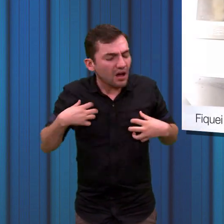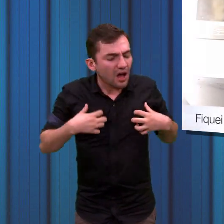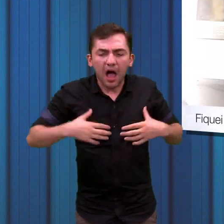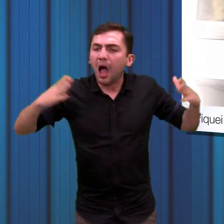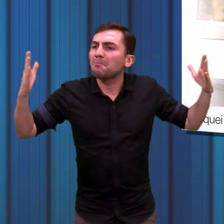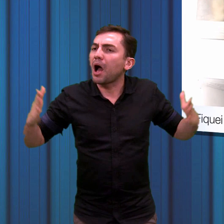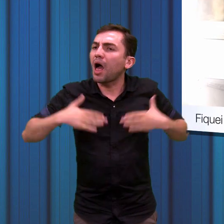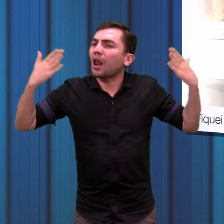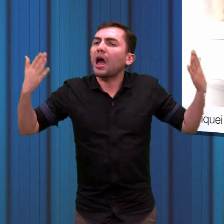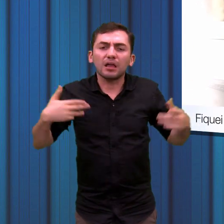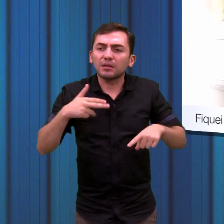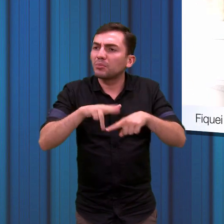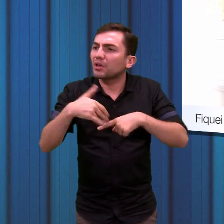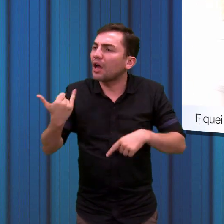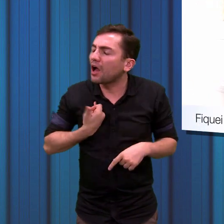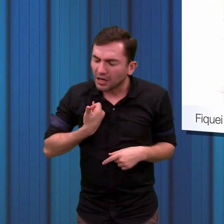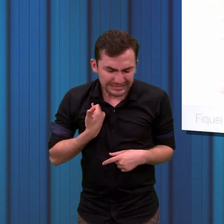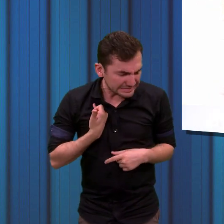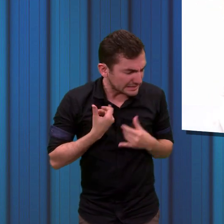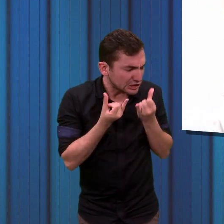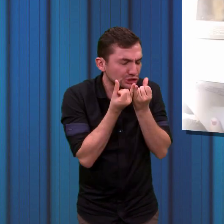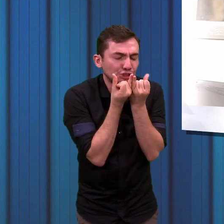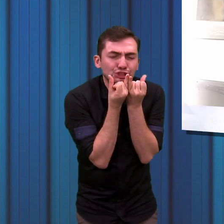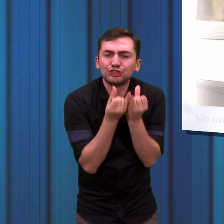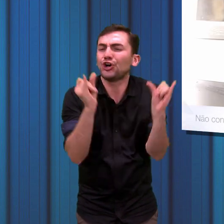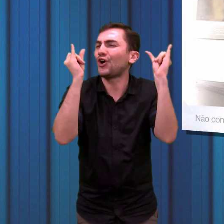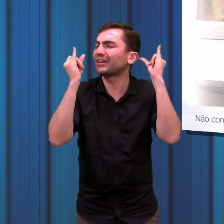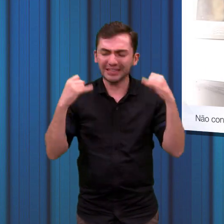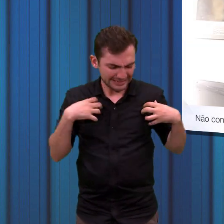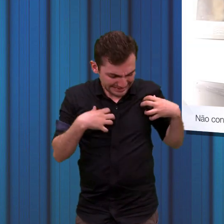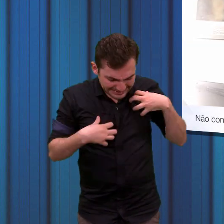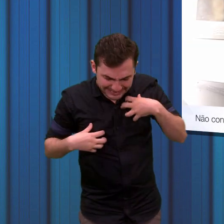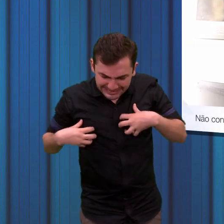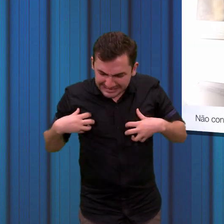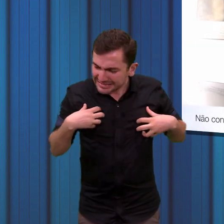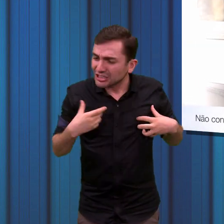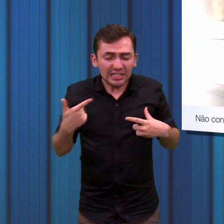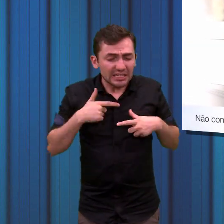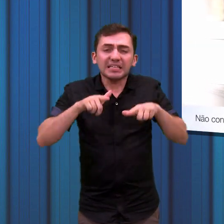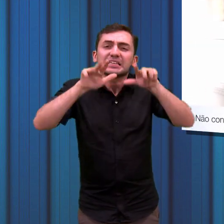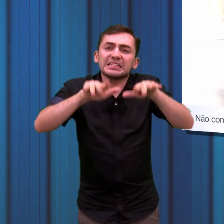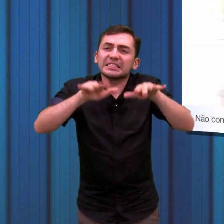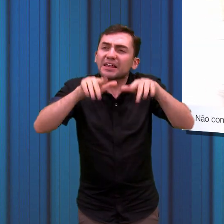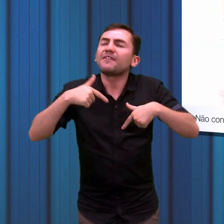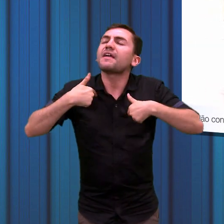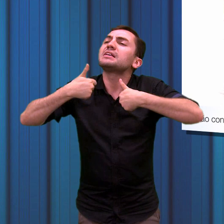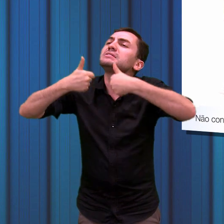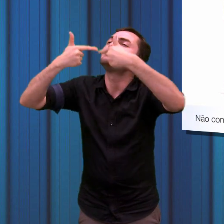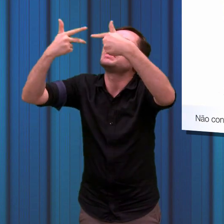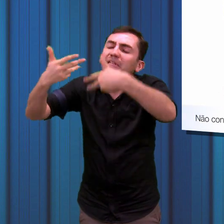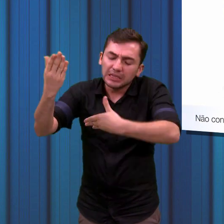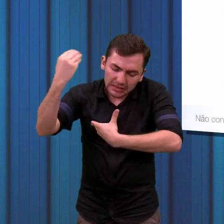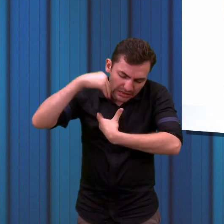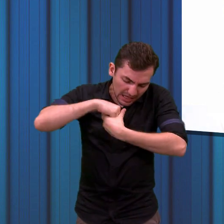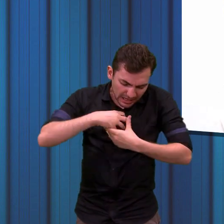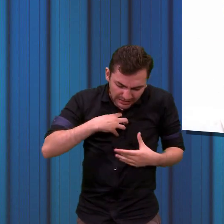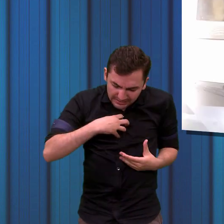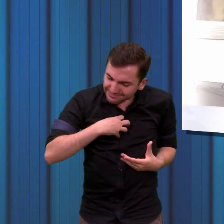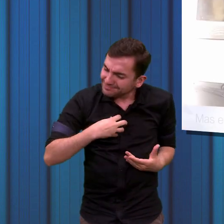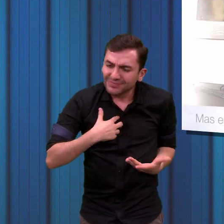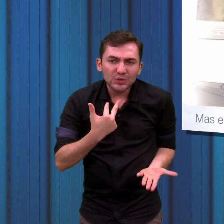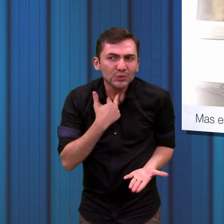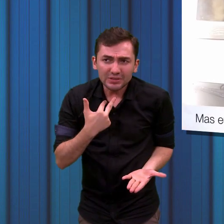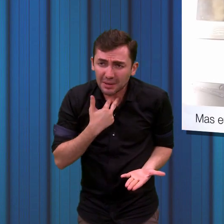Fiquei muito abalada com a notícia assim que a recebi. Não consigo expressar meu sentimento com as palavras e nem